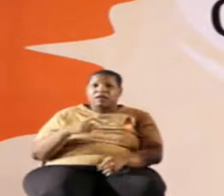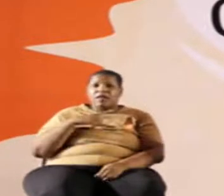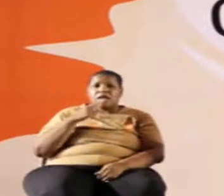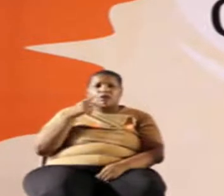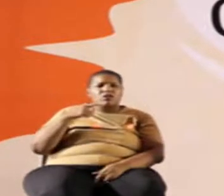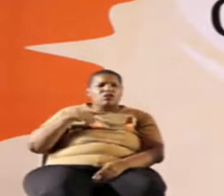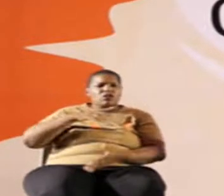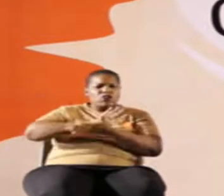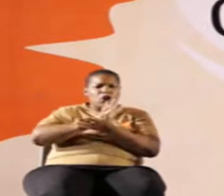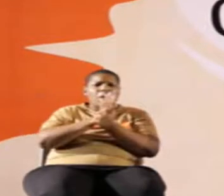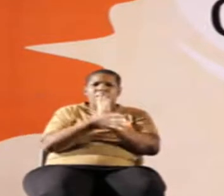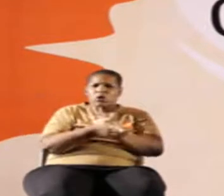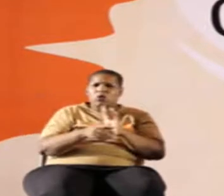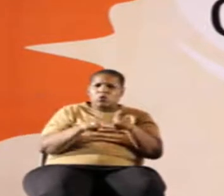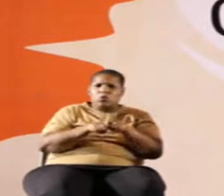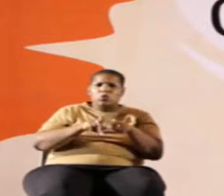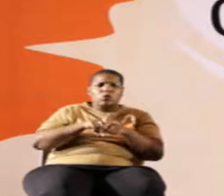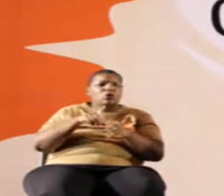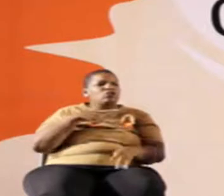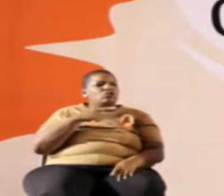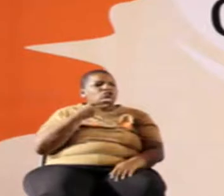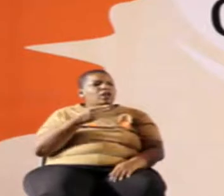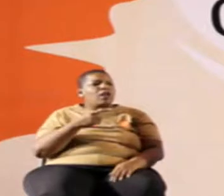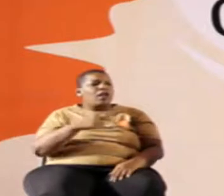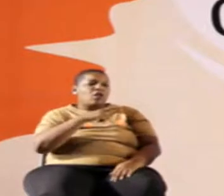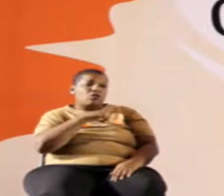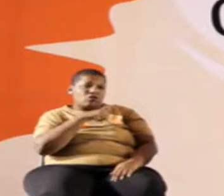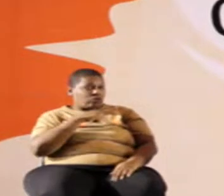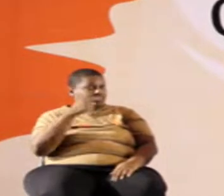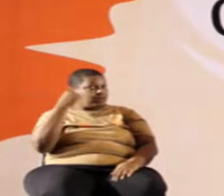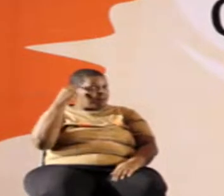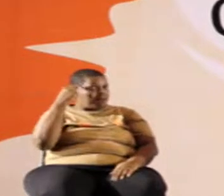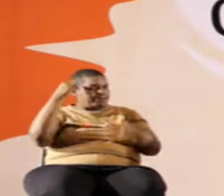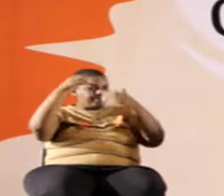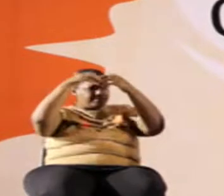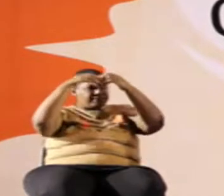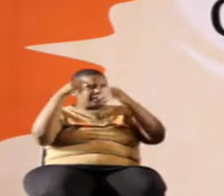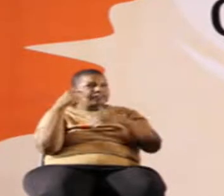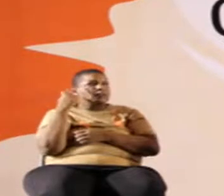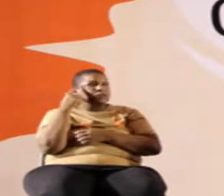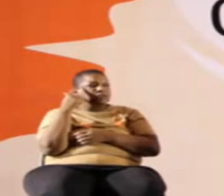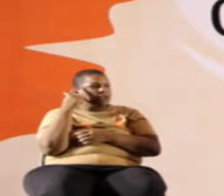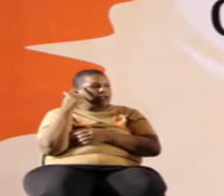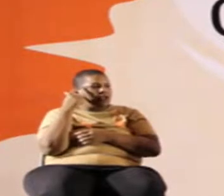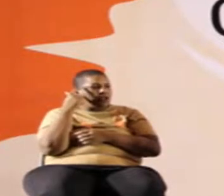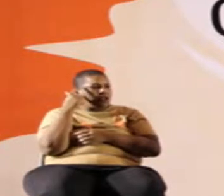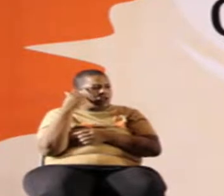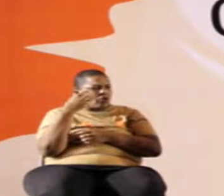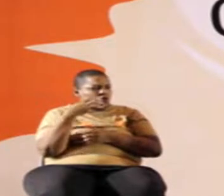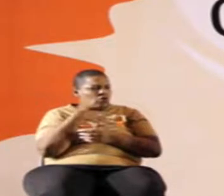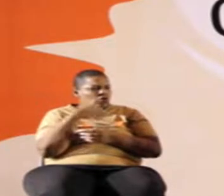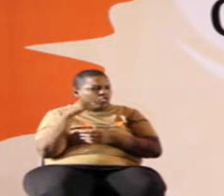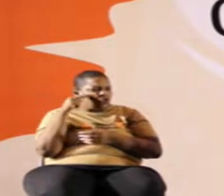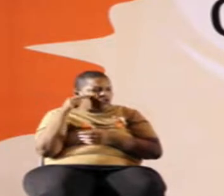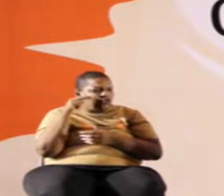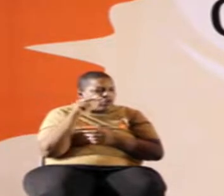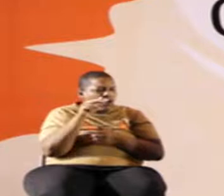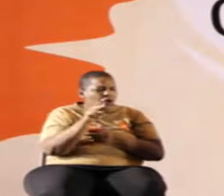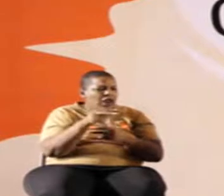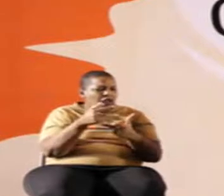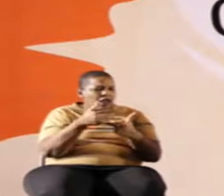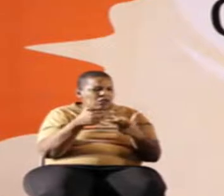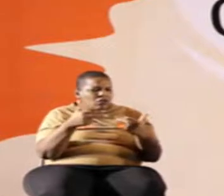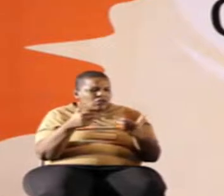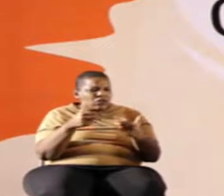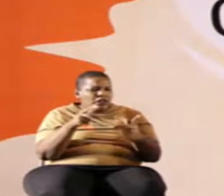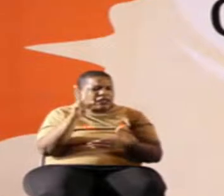detratora, preconceituosa. Não é? E eu tinha na minha cabeça uma lente, um jeito de olhar as coisas, um jeito de